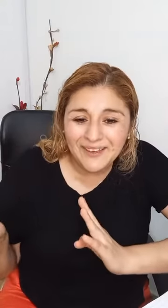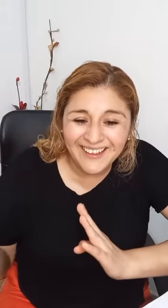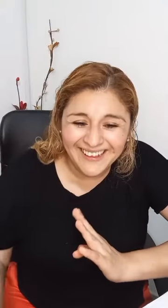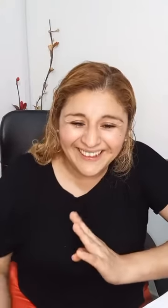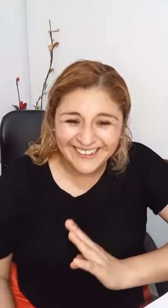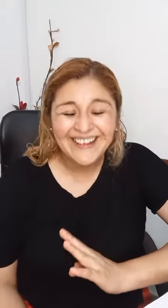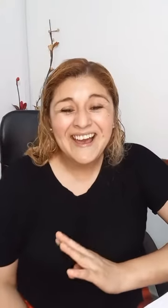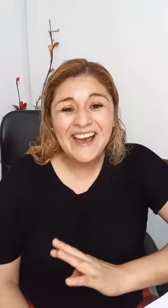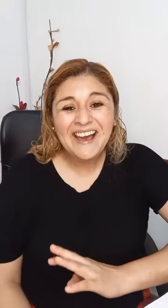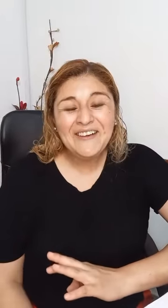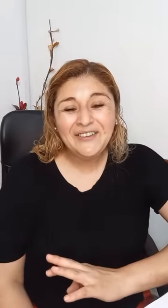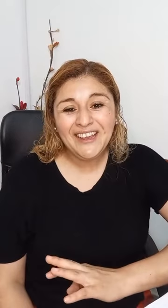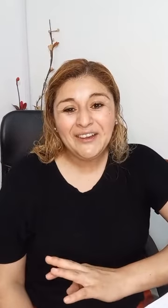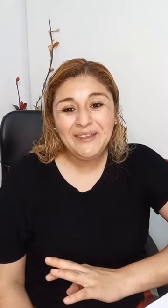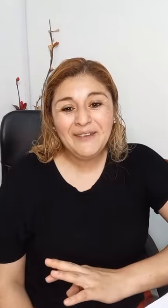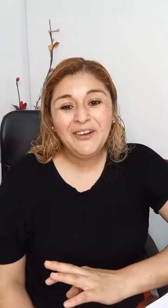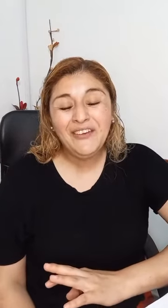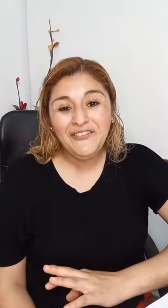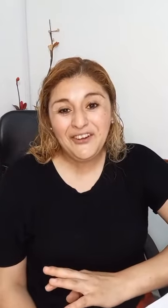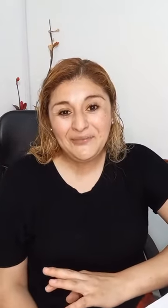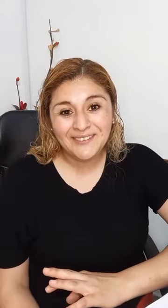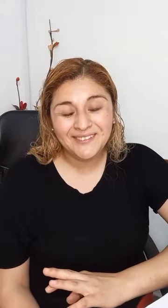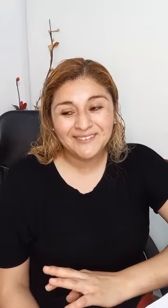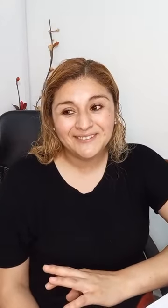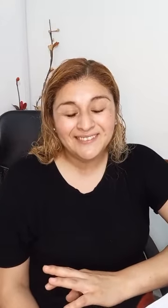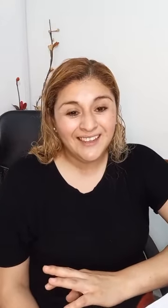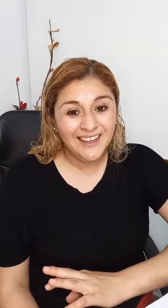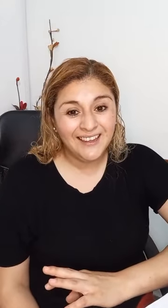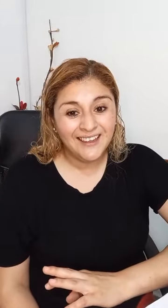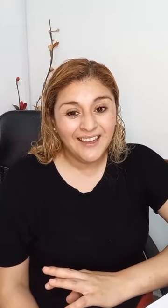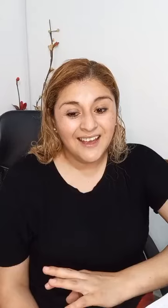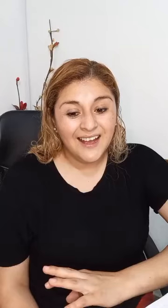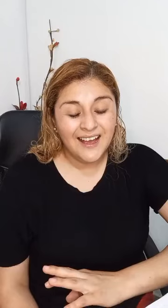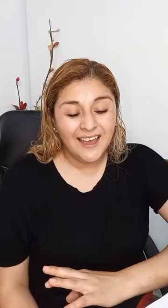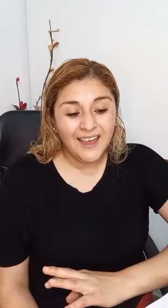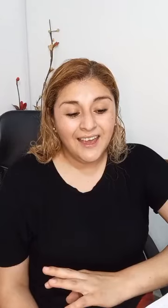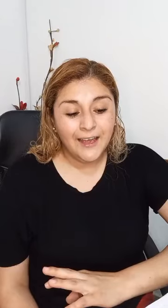deformes, porque nos miramos deformes, ¿sí?